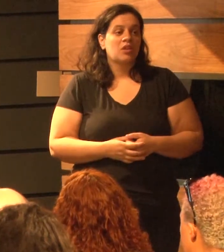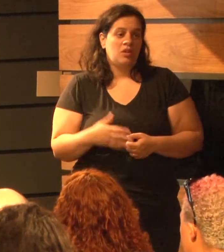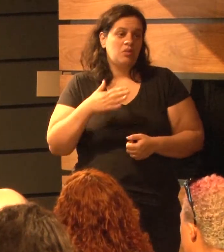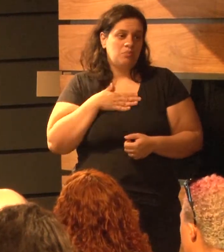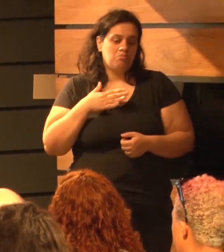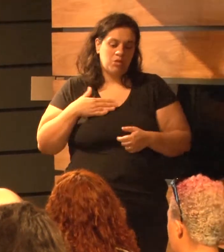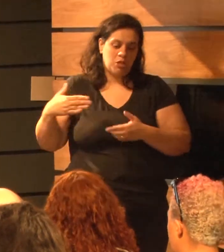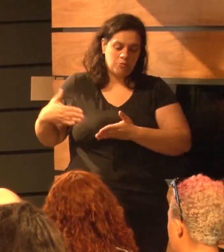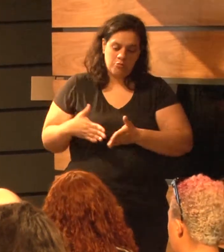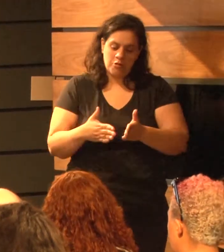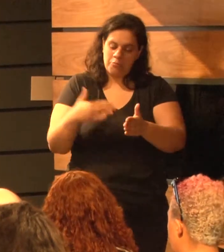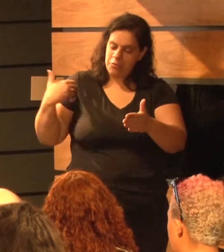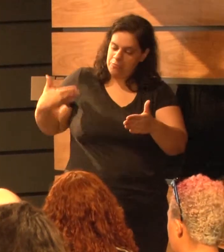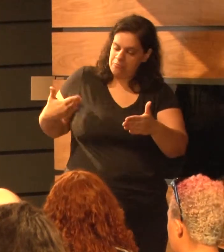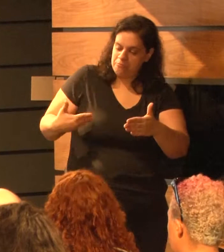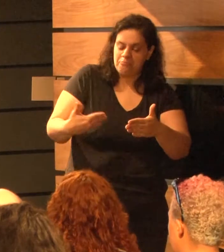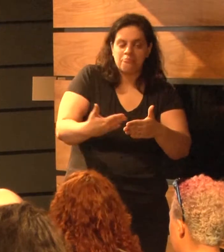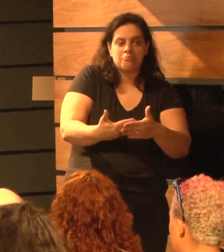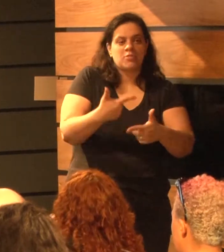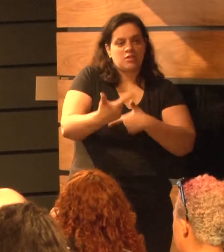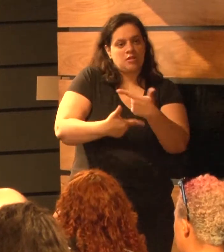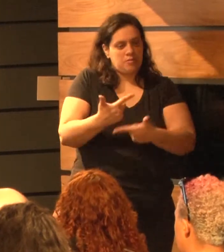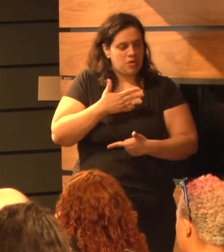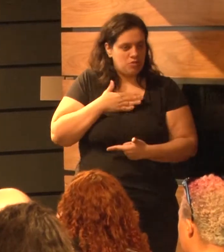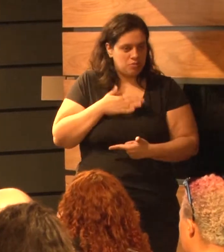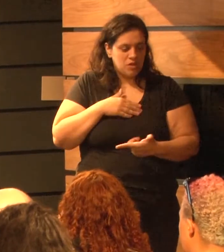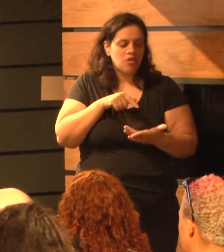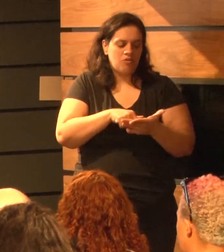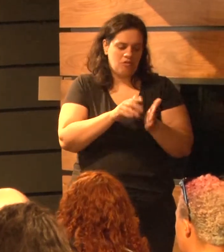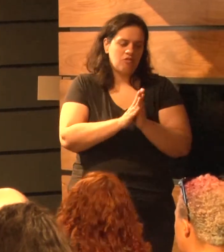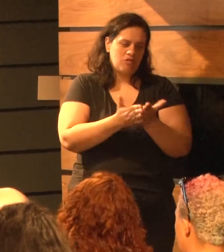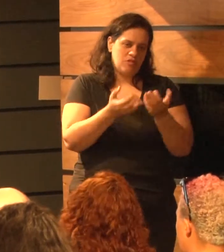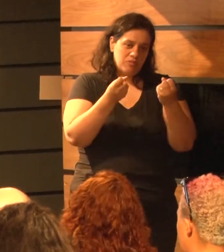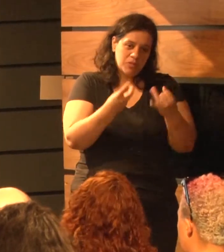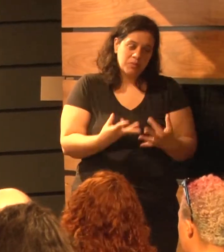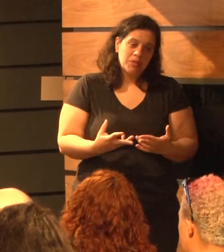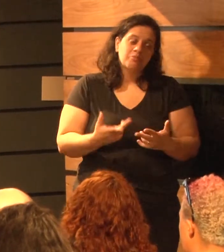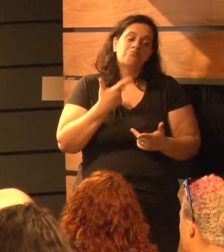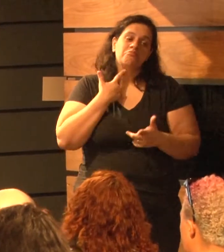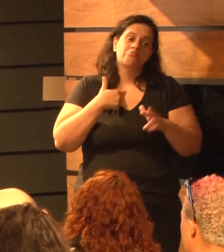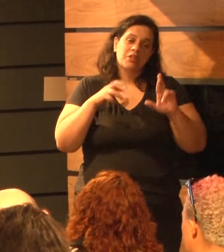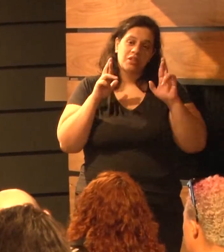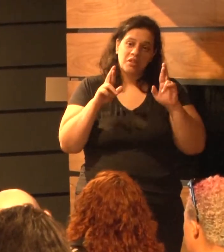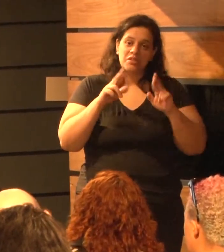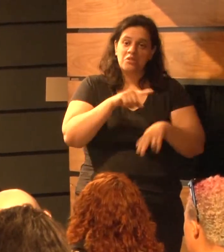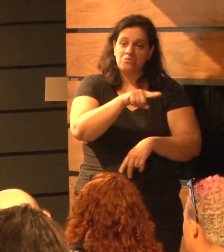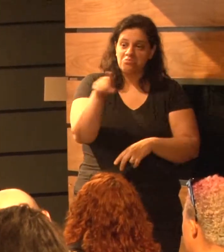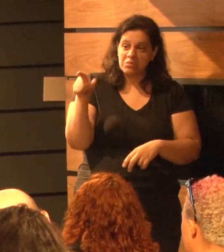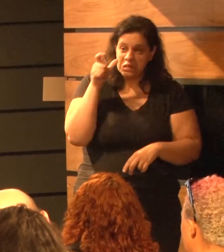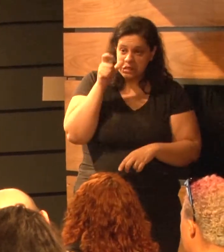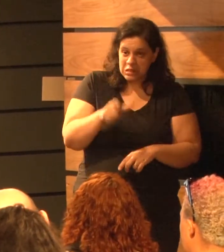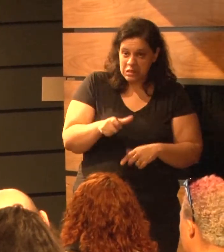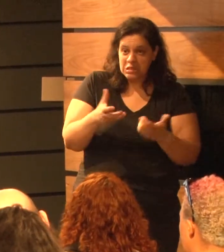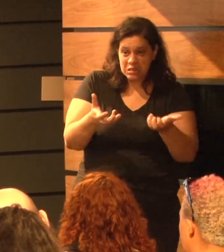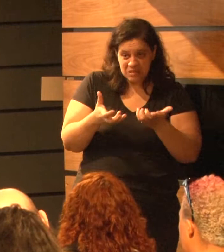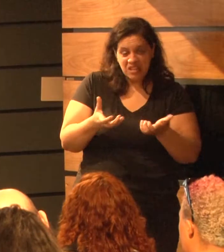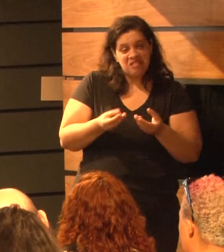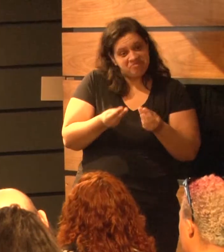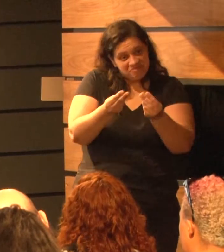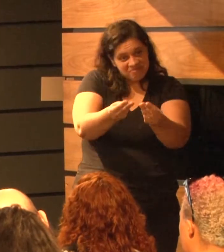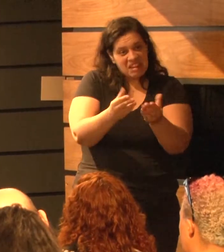a minha trajetória e é disso que eu falo. Eu desejo vocês, quem tiver interesse, uma boa